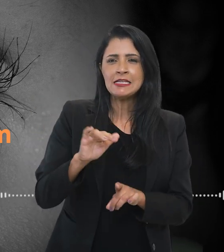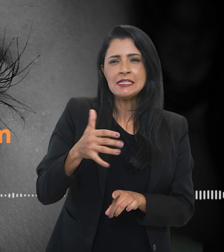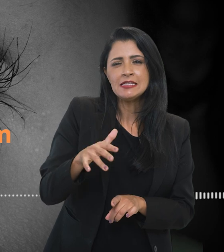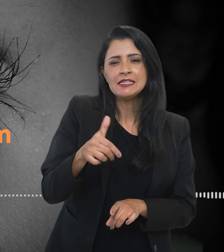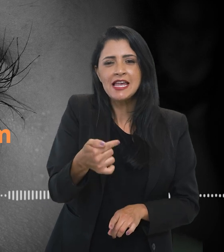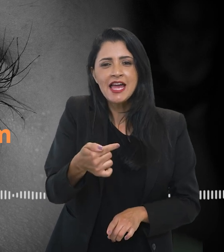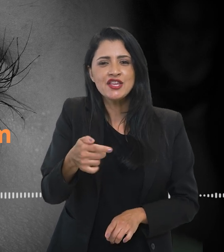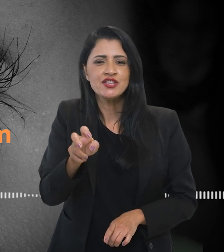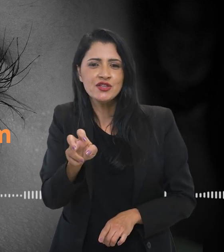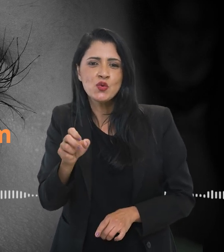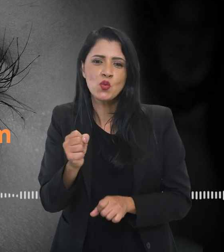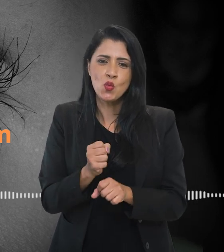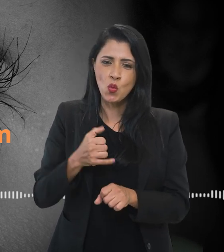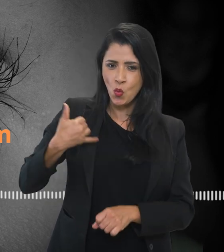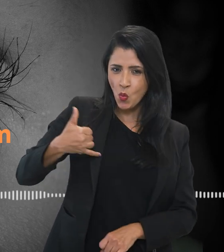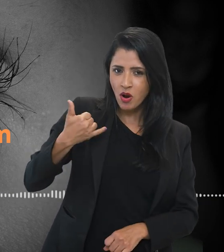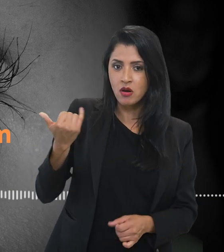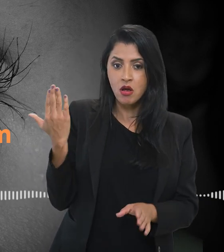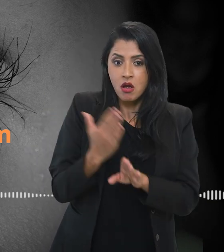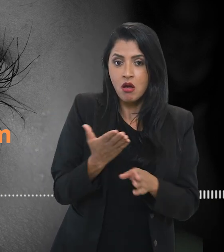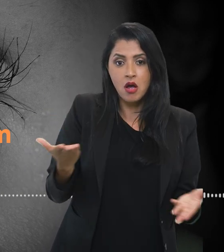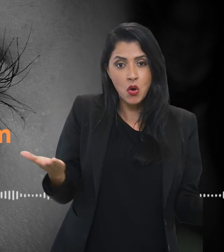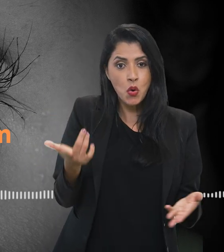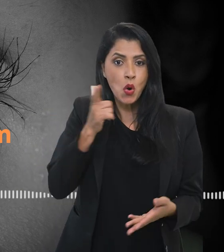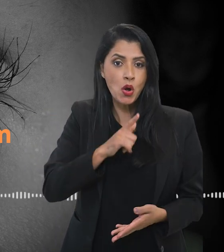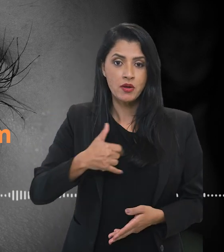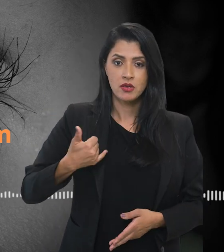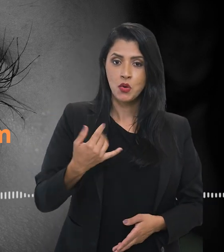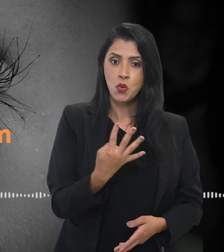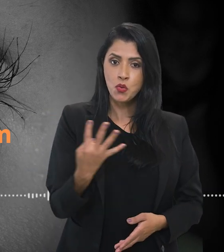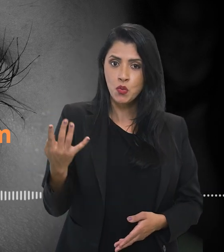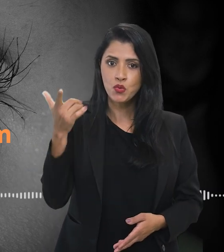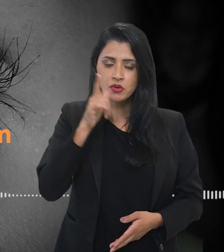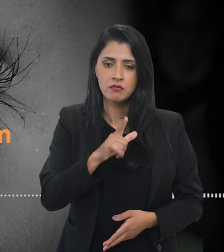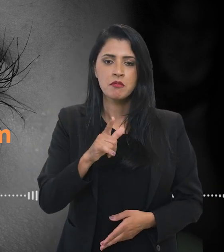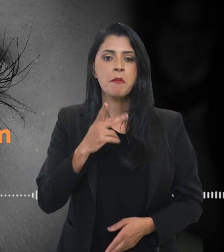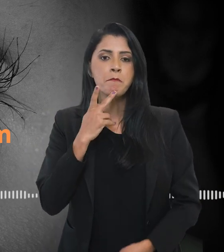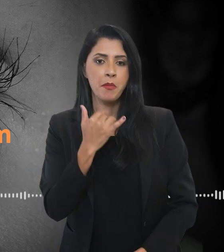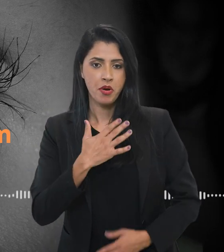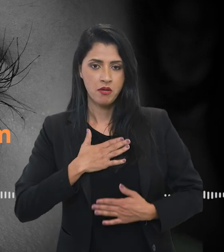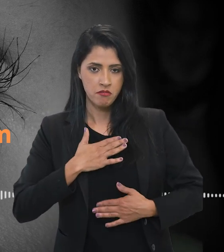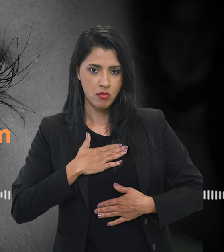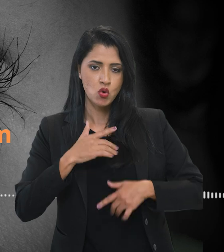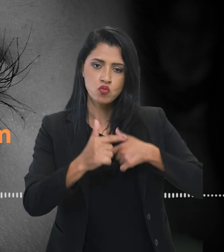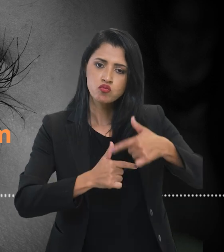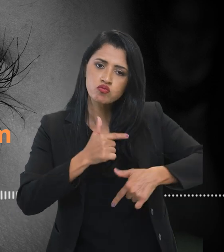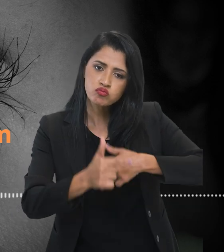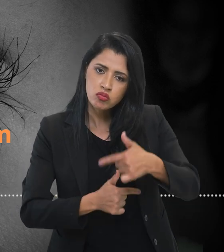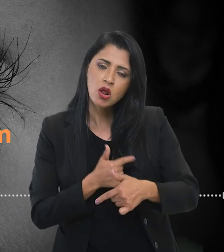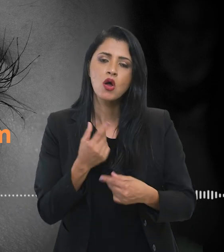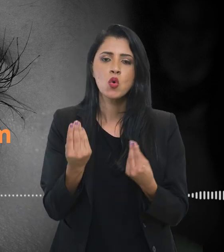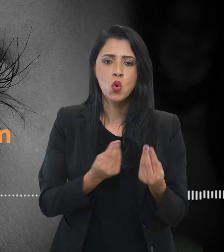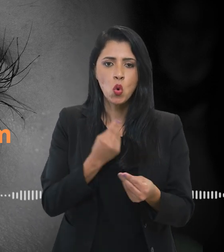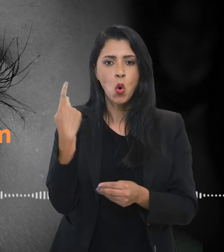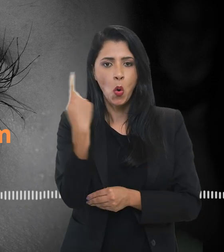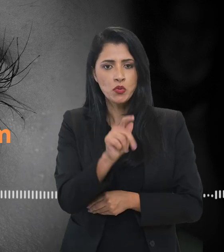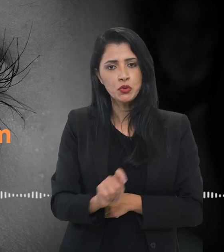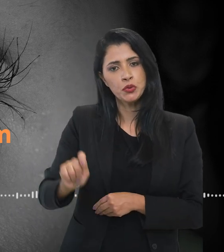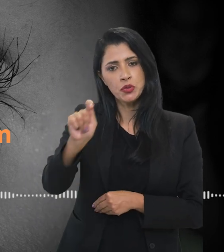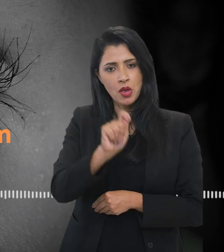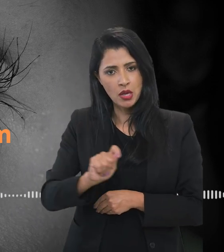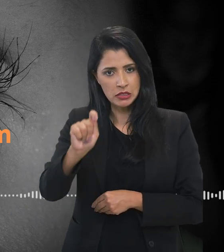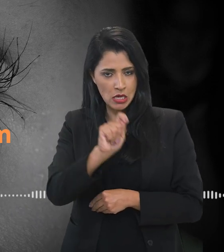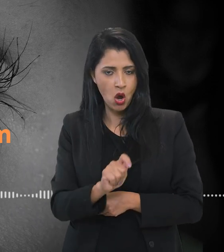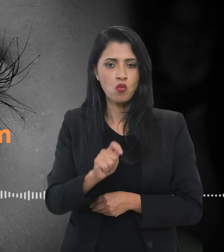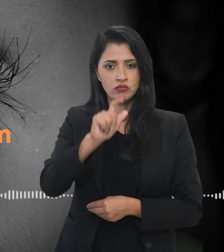7, 8 anos. E eu fui conseguir o diagnóstico agora, com 44, né? O meu pai trabalhava com o fundador da Associação